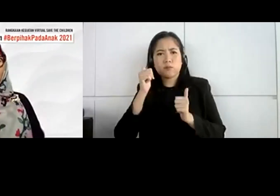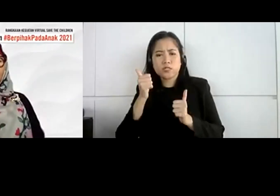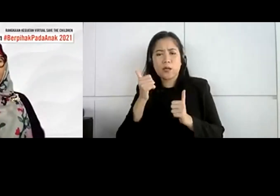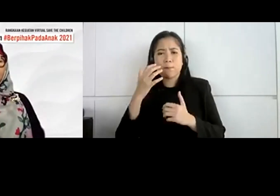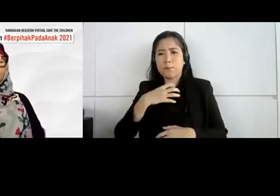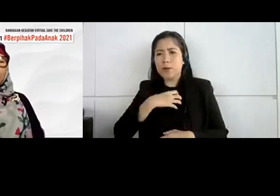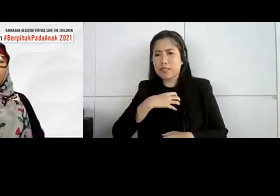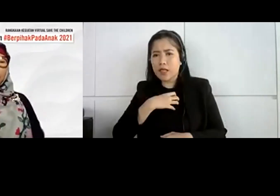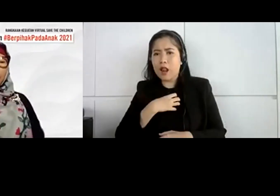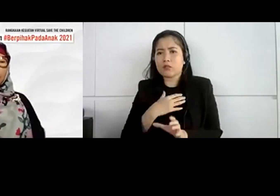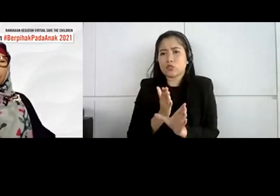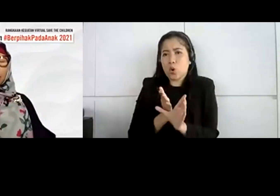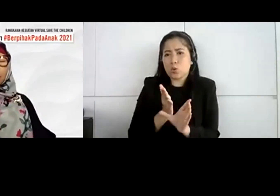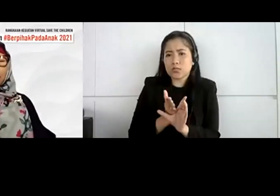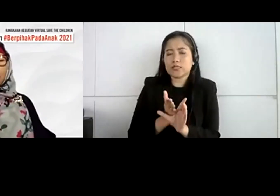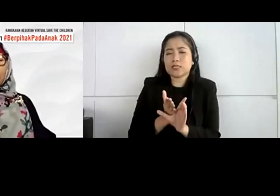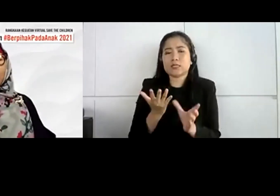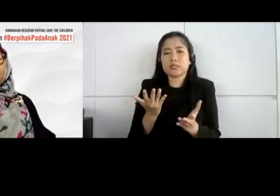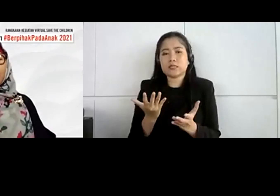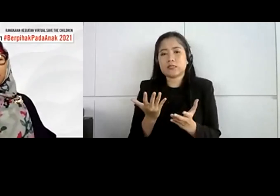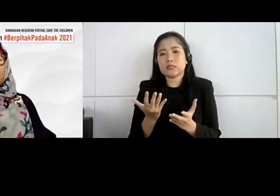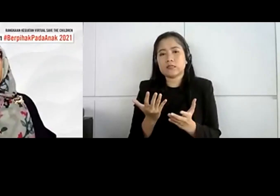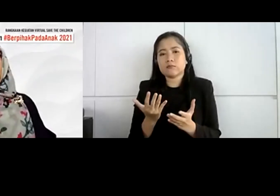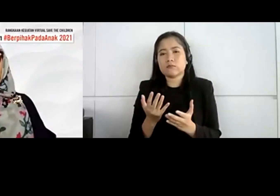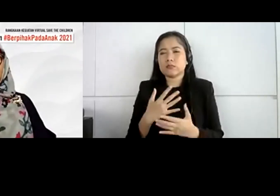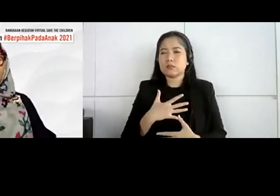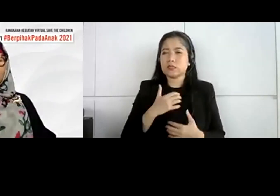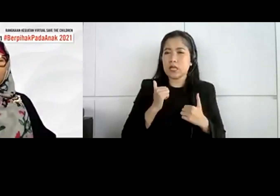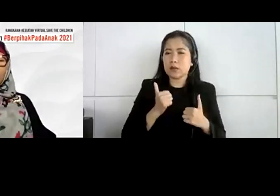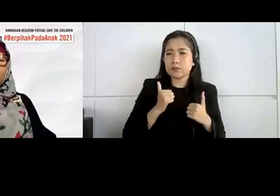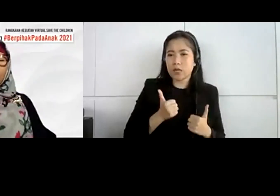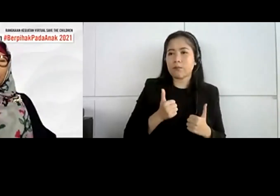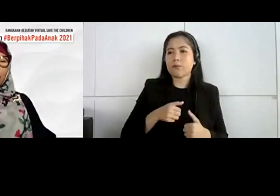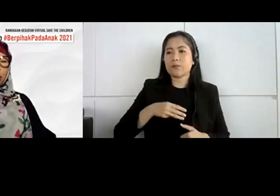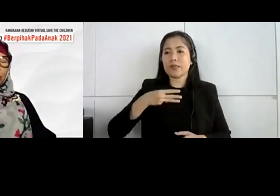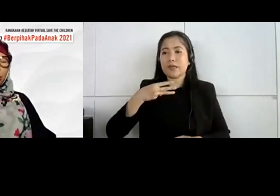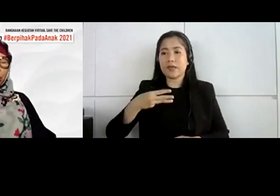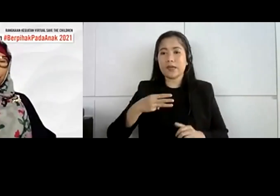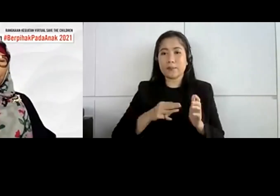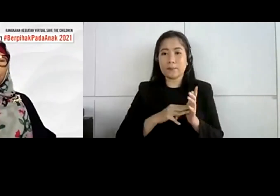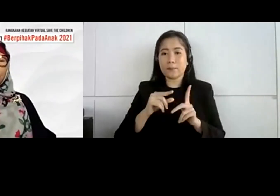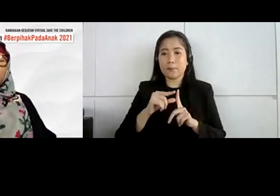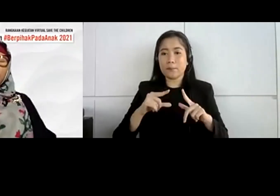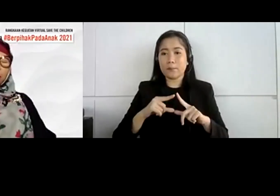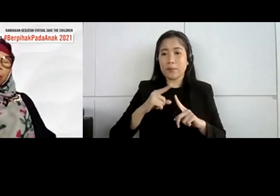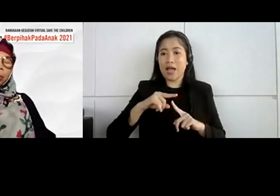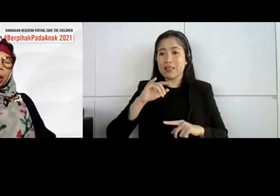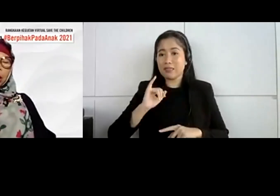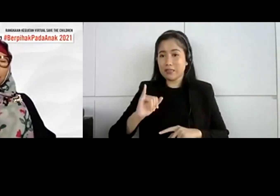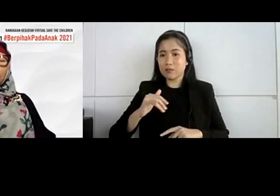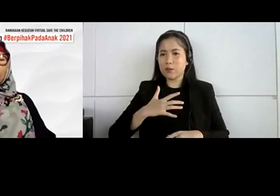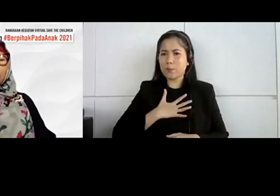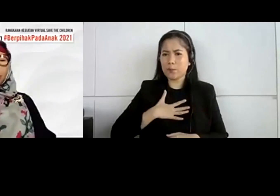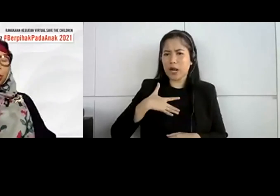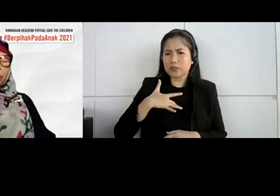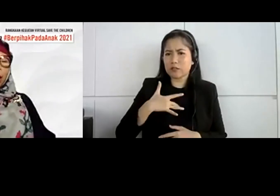mental, mempersiapkan empati anak-anak kita, harus didorong, harus